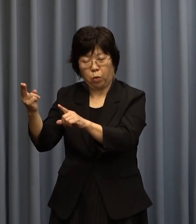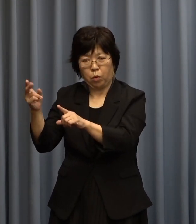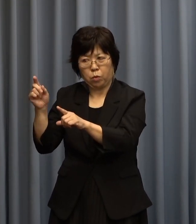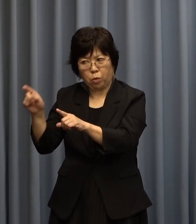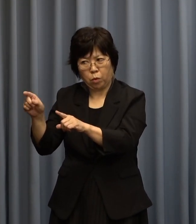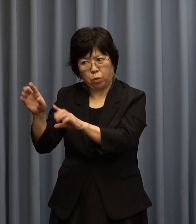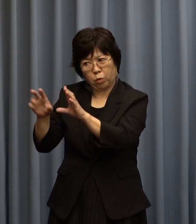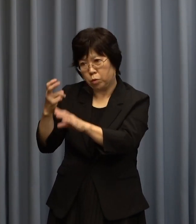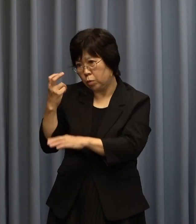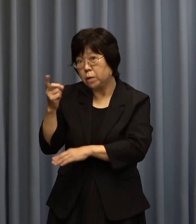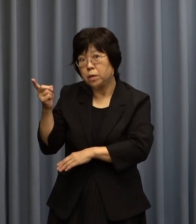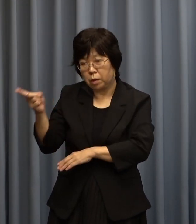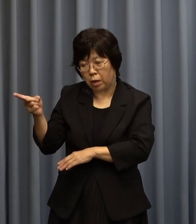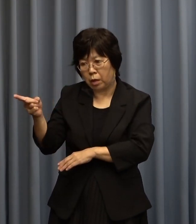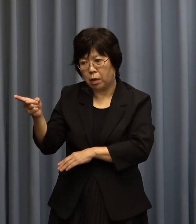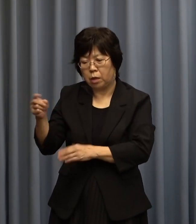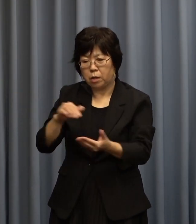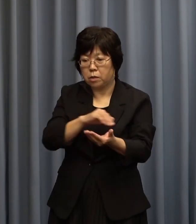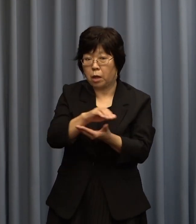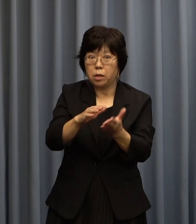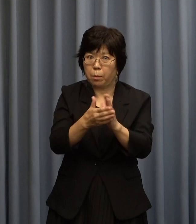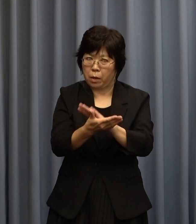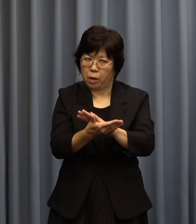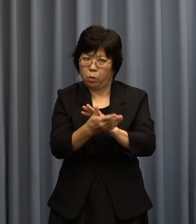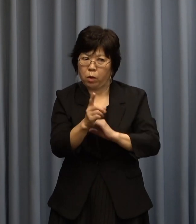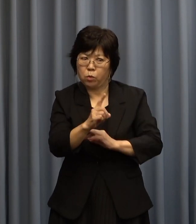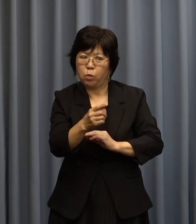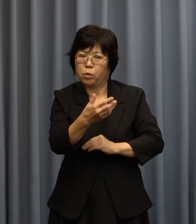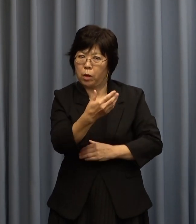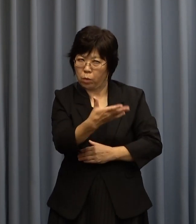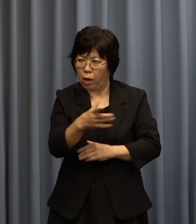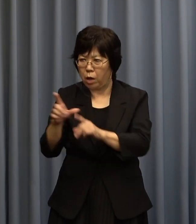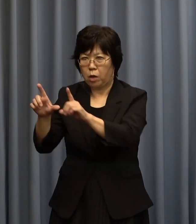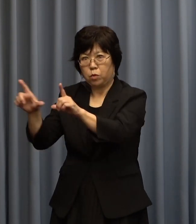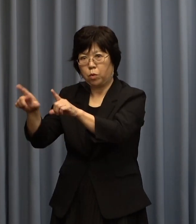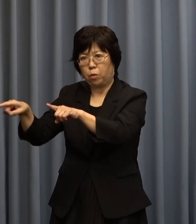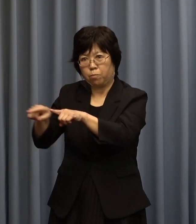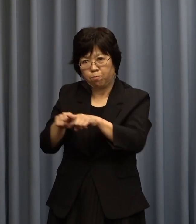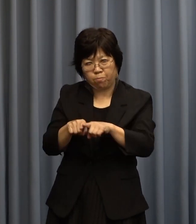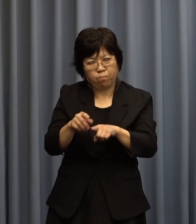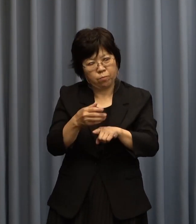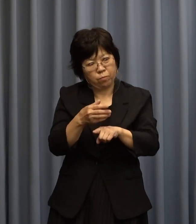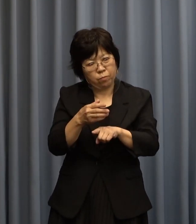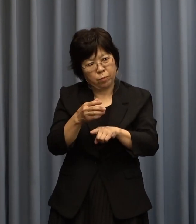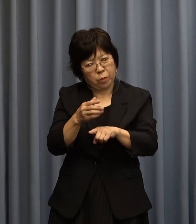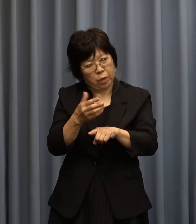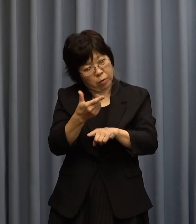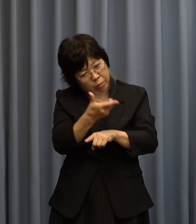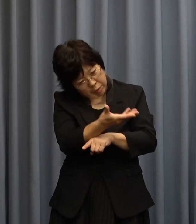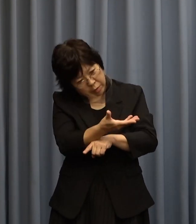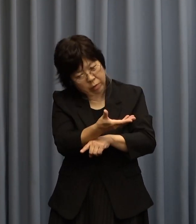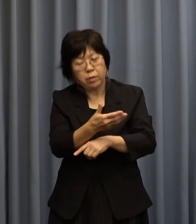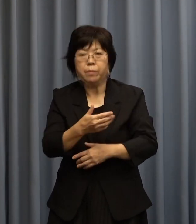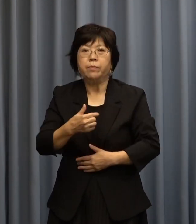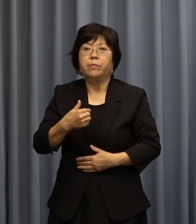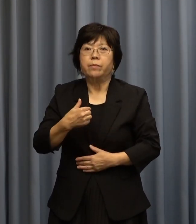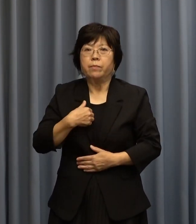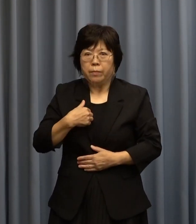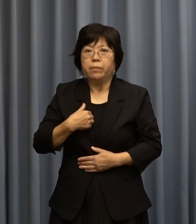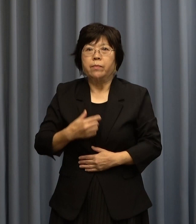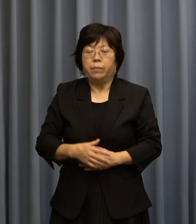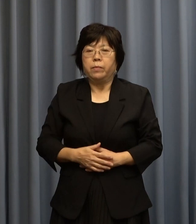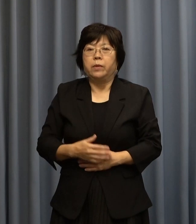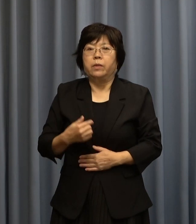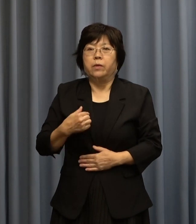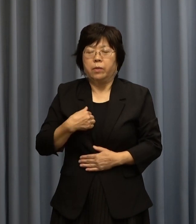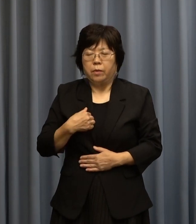きさを鑑みてこういったことに足並みを揃えていくというような考えはあるでしょうか。 ここについても実は私の方から